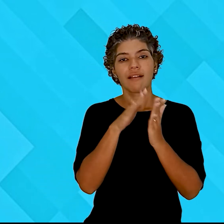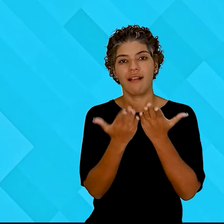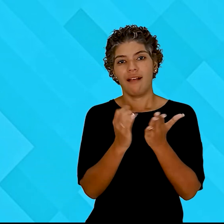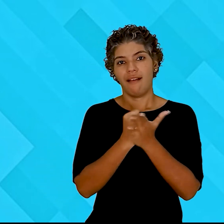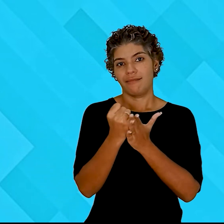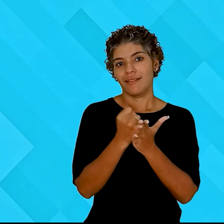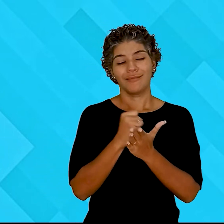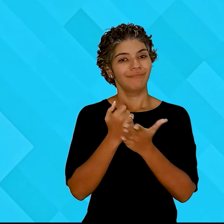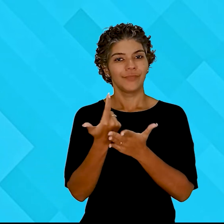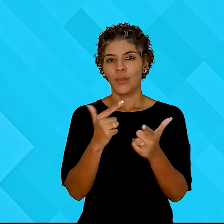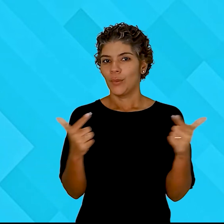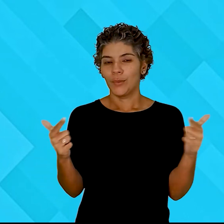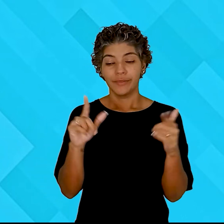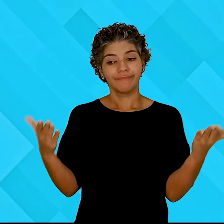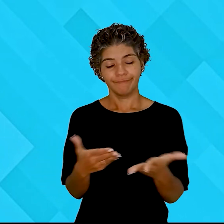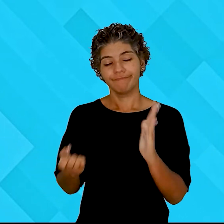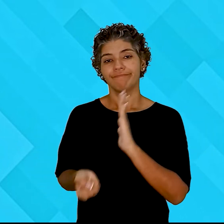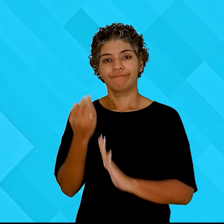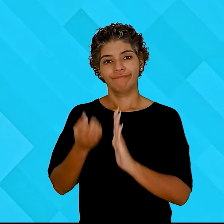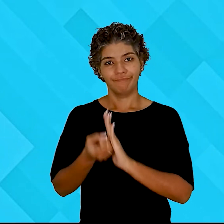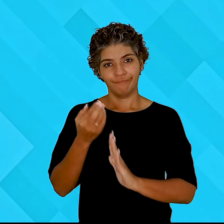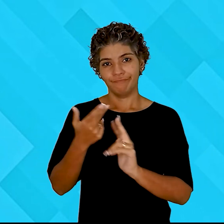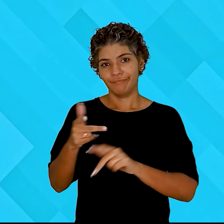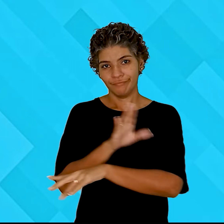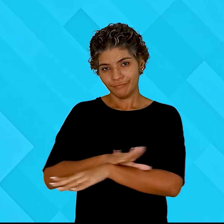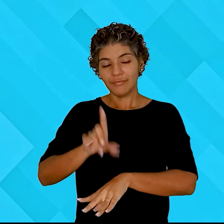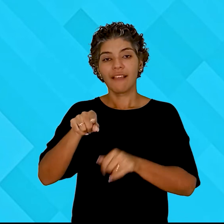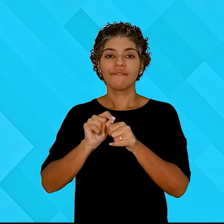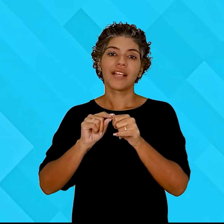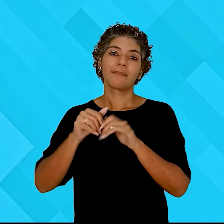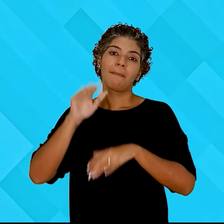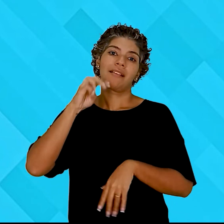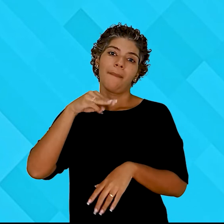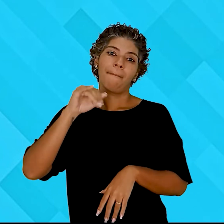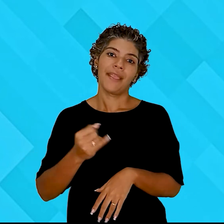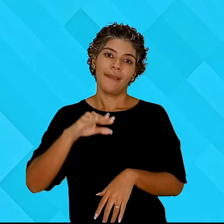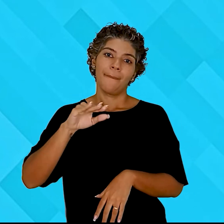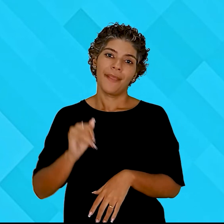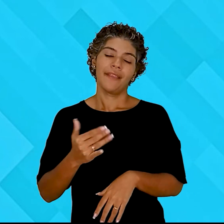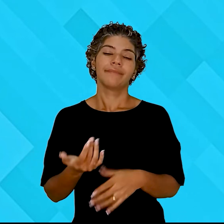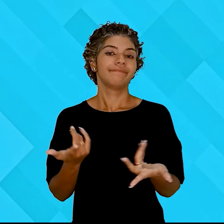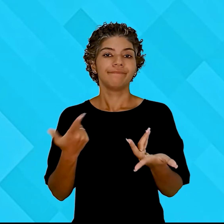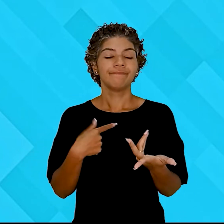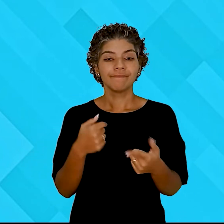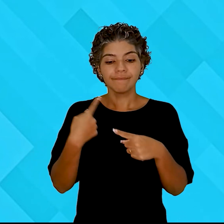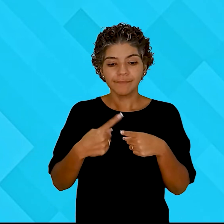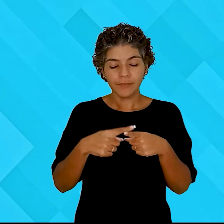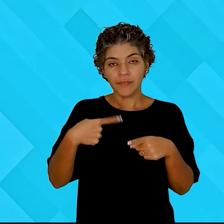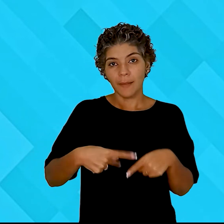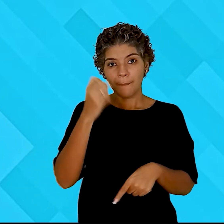e para a cultura de forma mais genérica no Brasil, a gente tem uma mudança. Isso não ocorre em outras ocupações no país. Então, a gente começa a